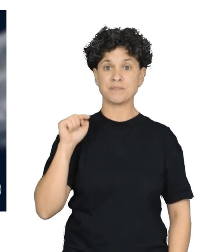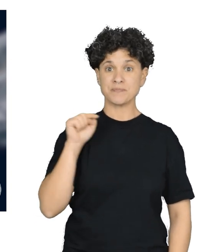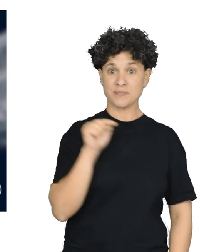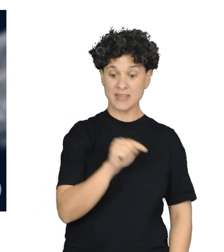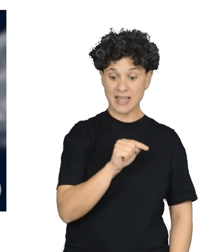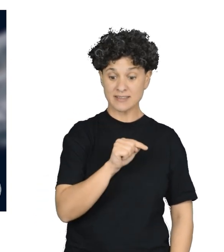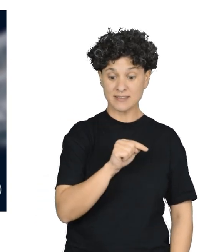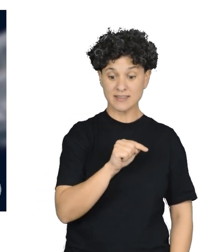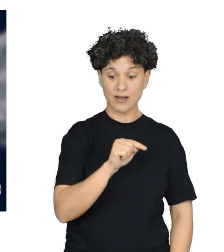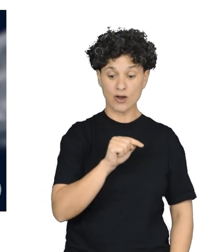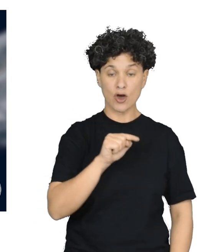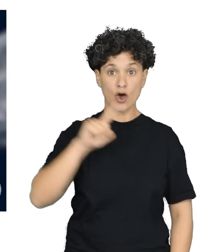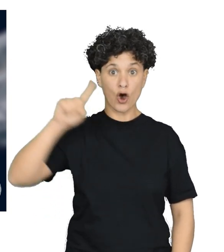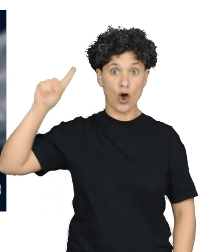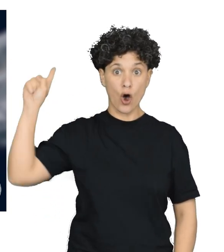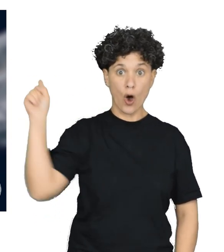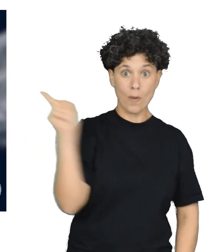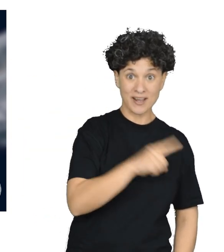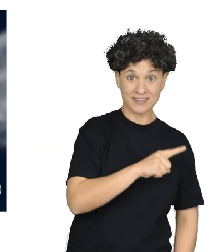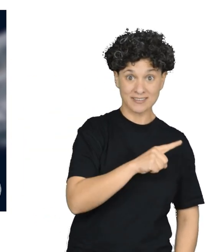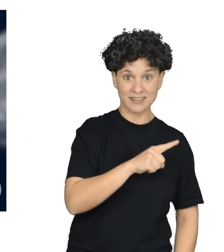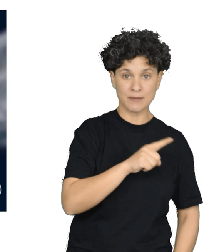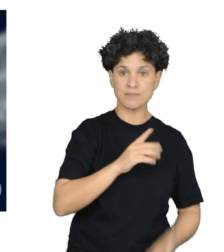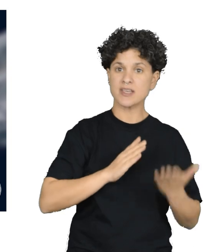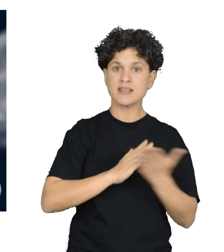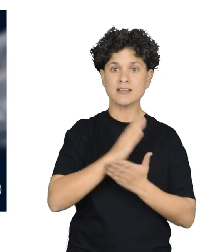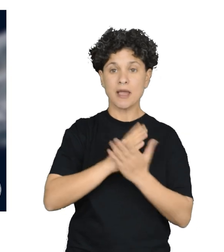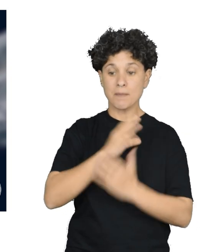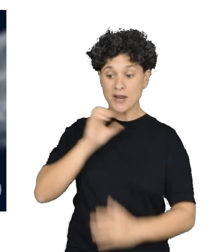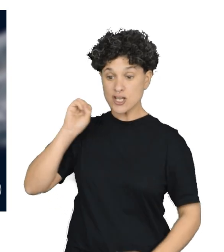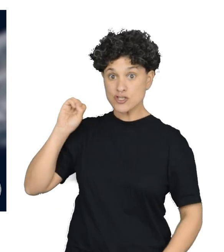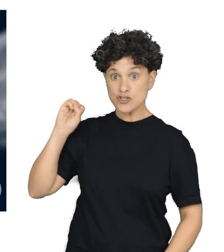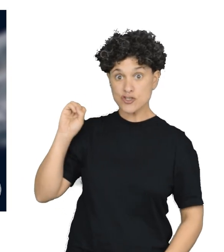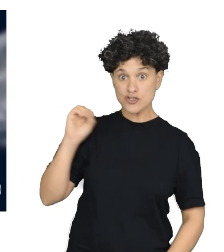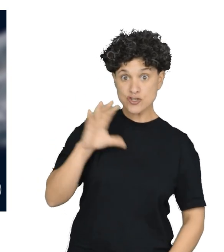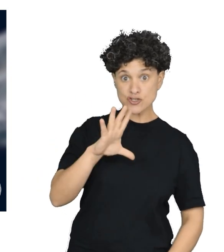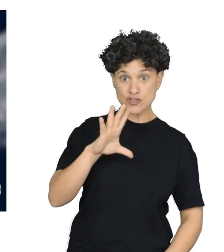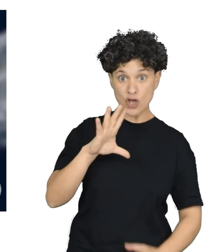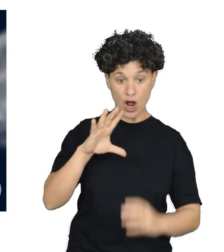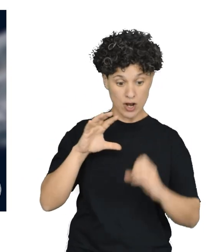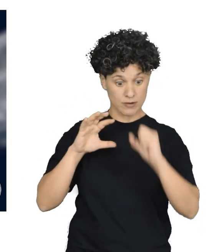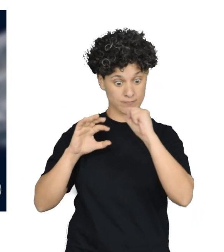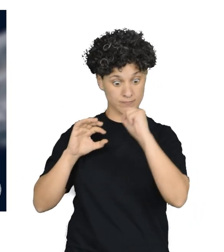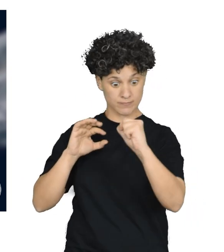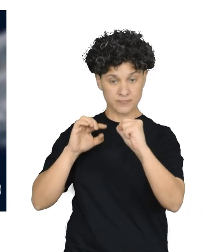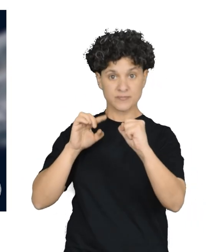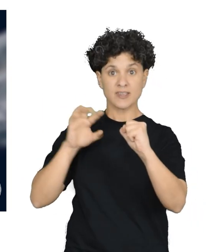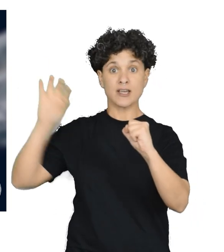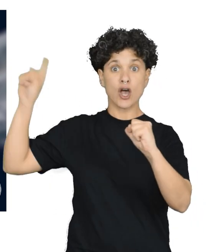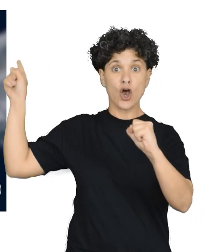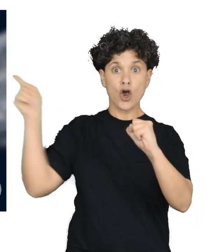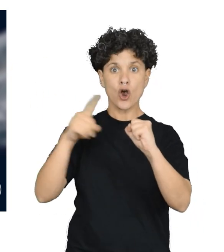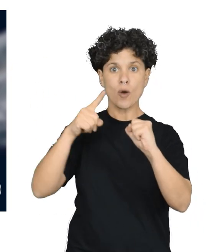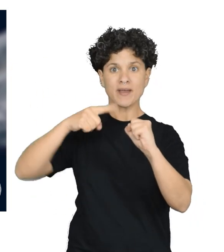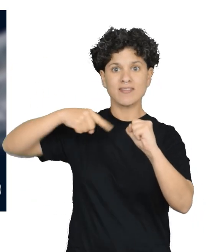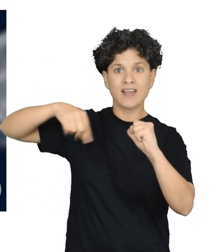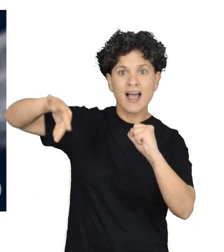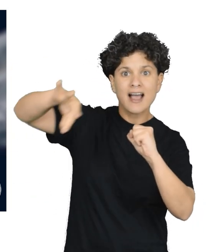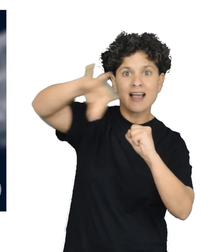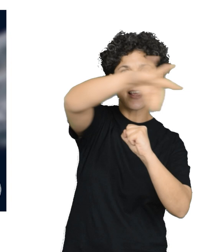que gira alrededor del sol en su mayoría los cometas son objetos transneptunianos provenientes del cinturón